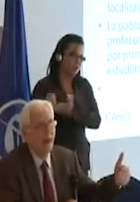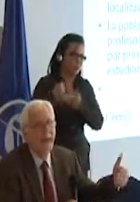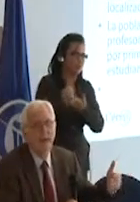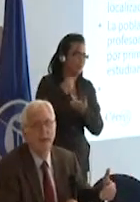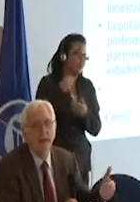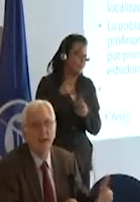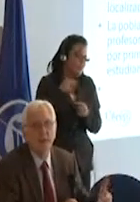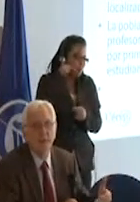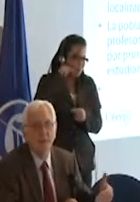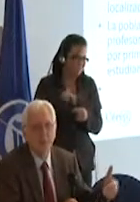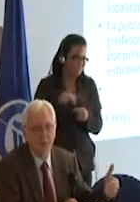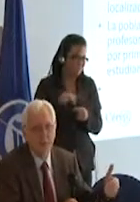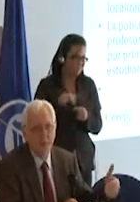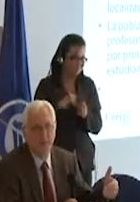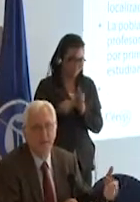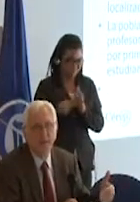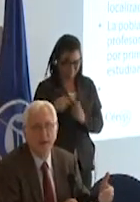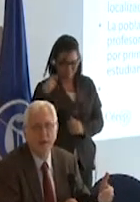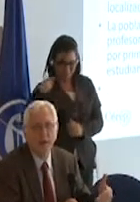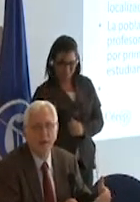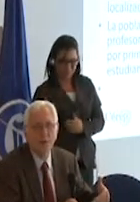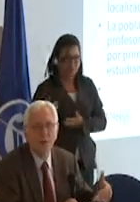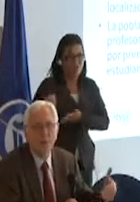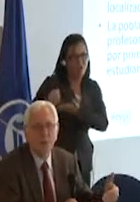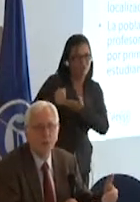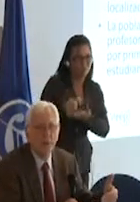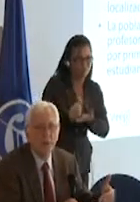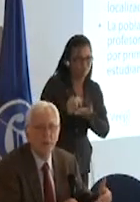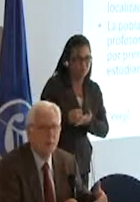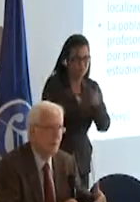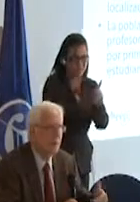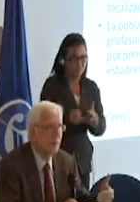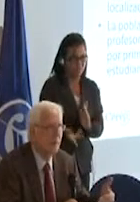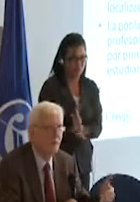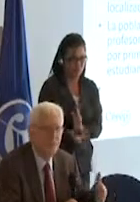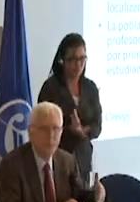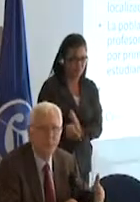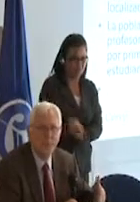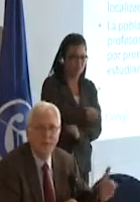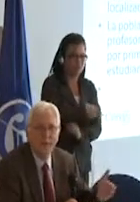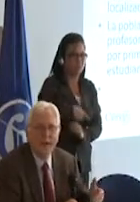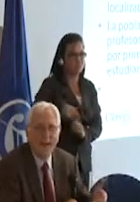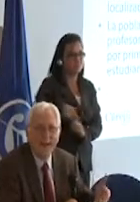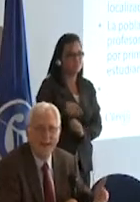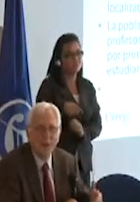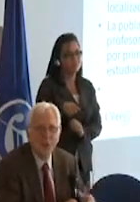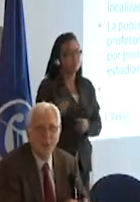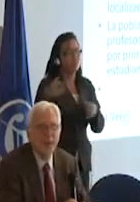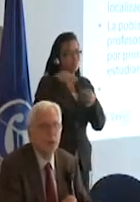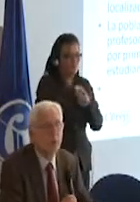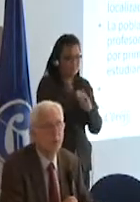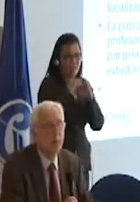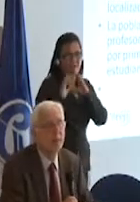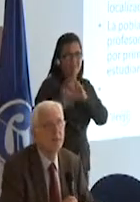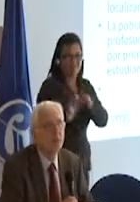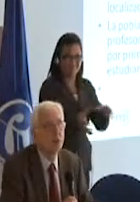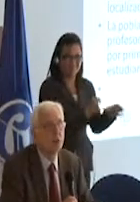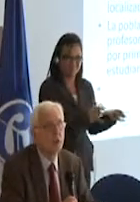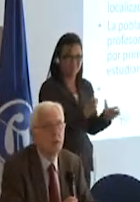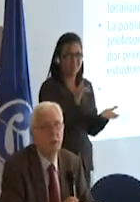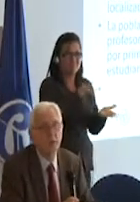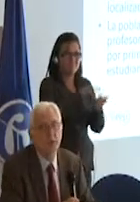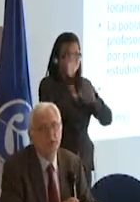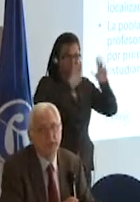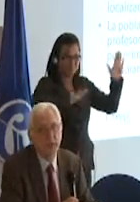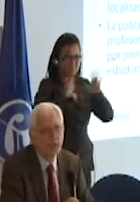ayudas humanas, es decir, personas que ayudan a los alumnos a los alumnos que se encuentran en las clases, que